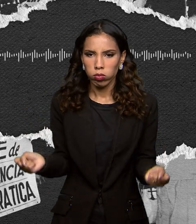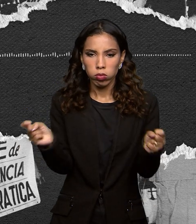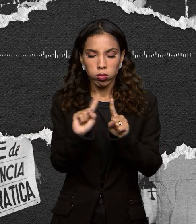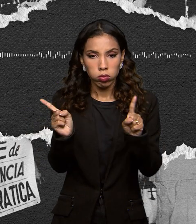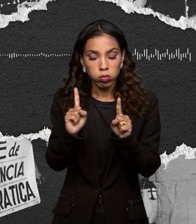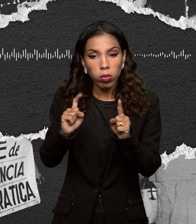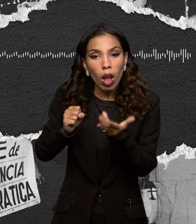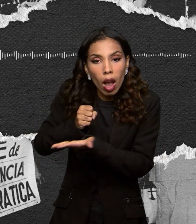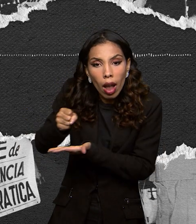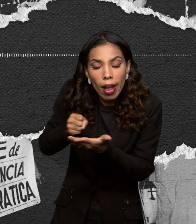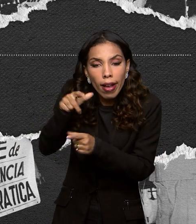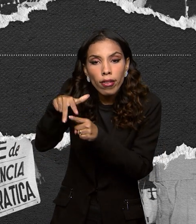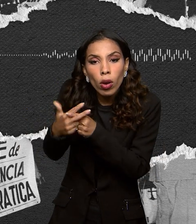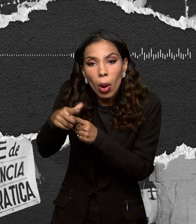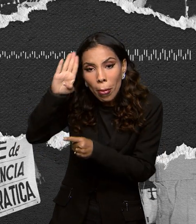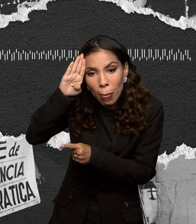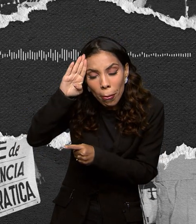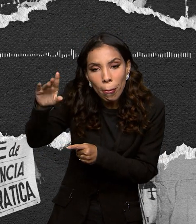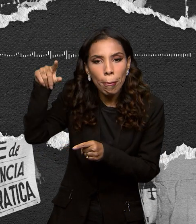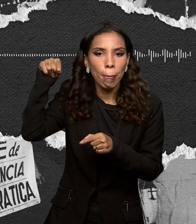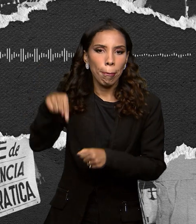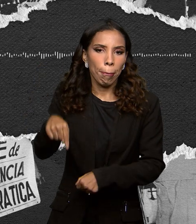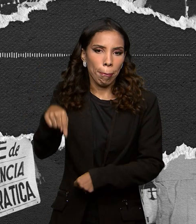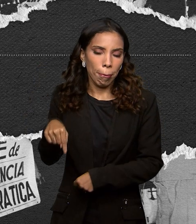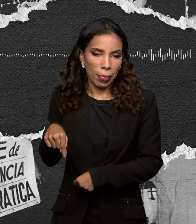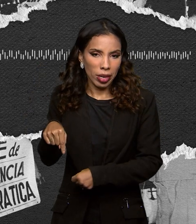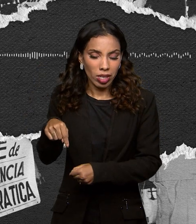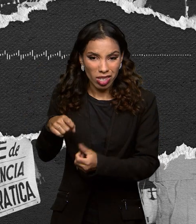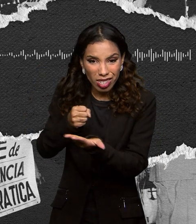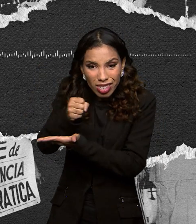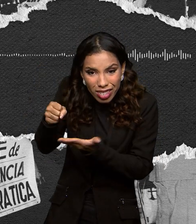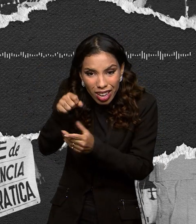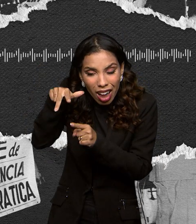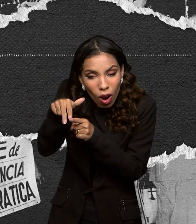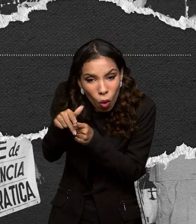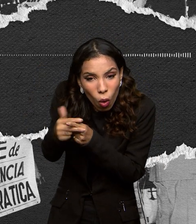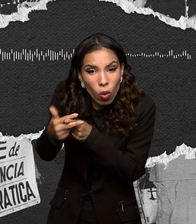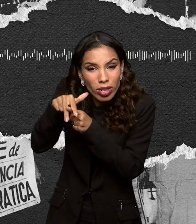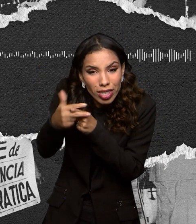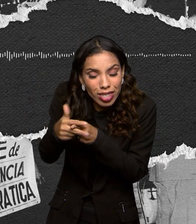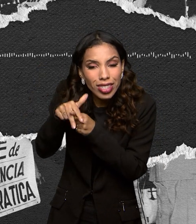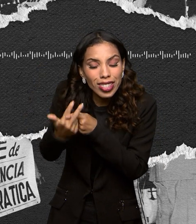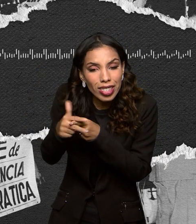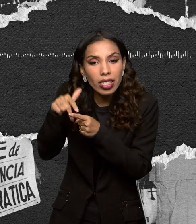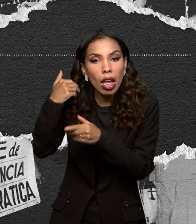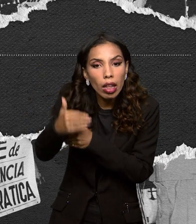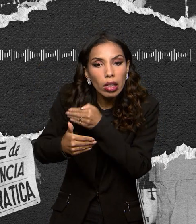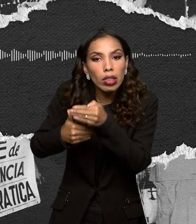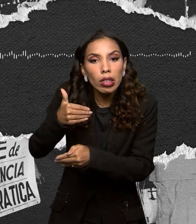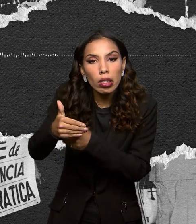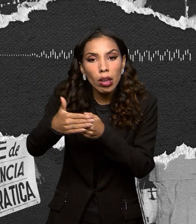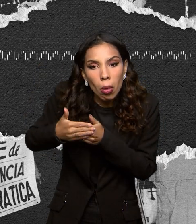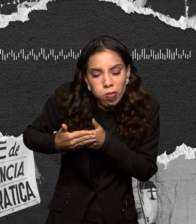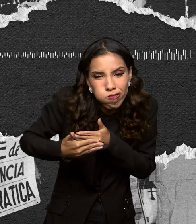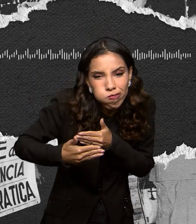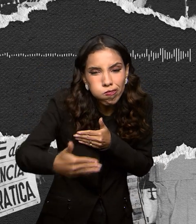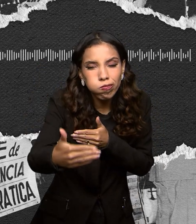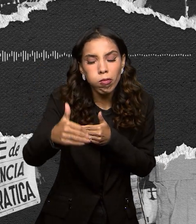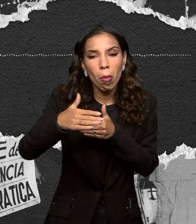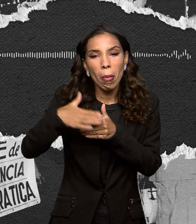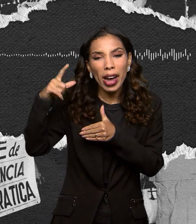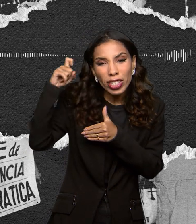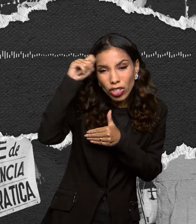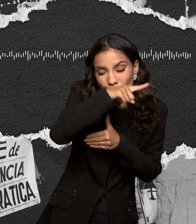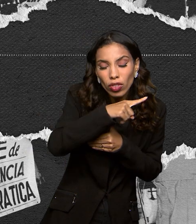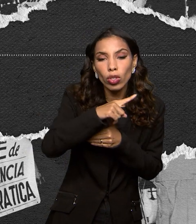reformas de base fossem priorizadas. E o caminho dessas reformas, dentro do plano trienal, seria mais longo, árido e menos